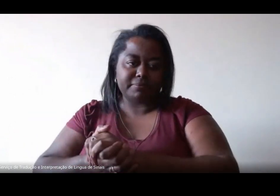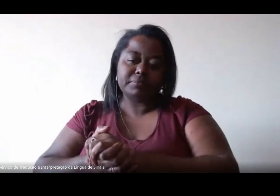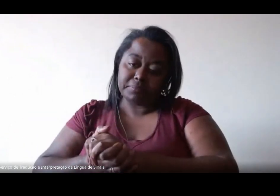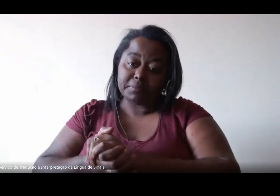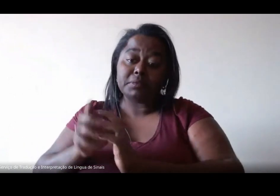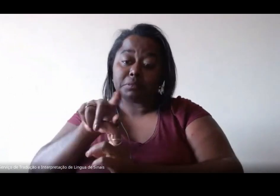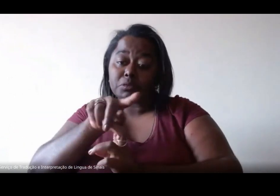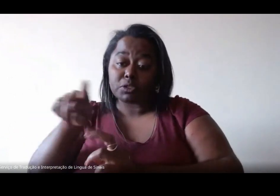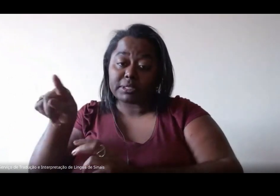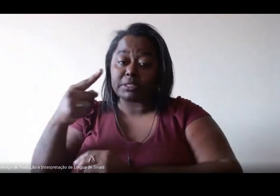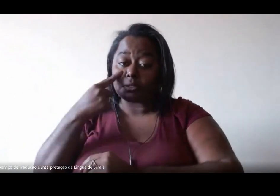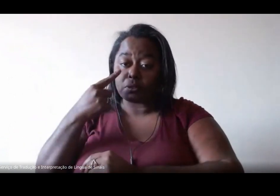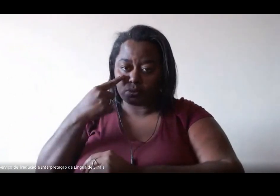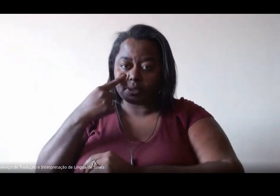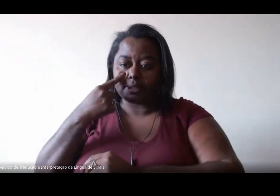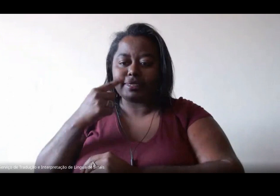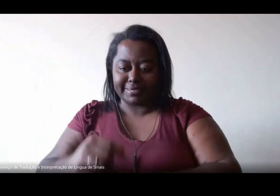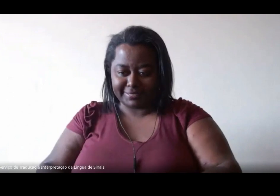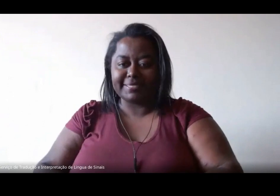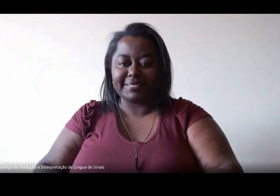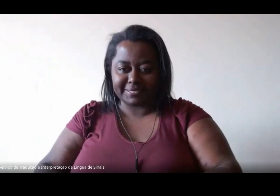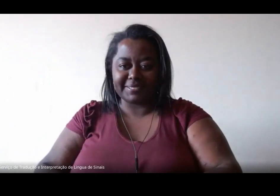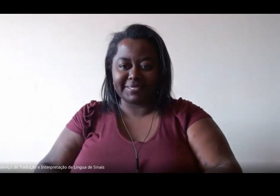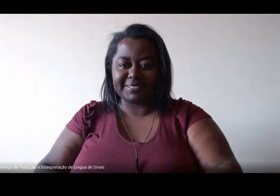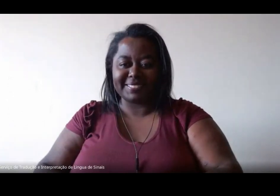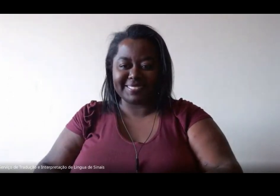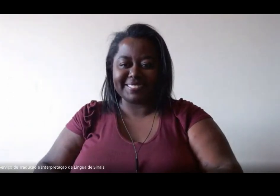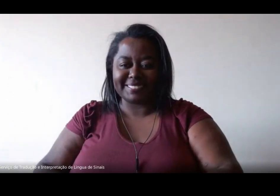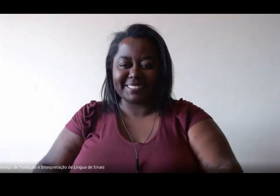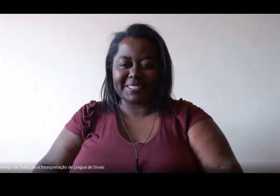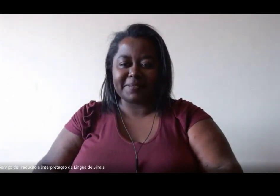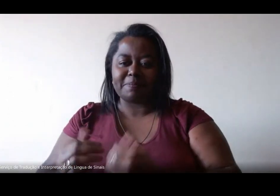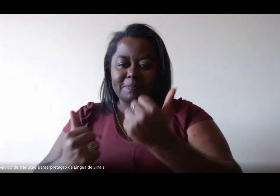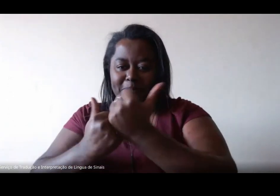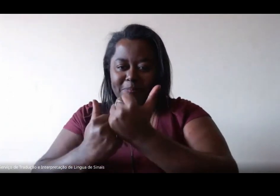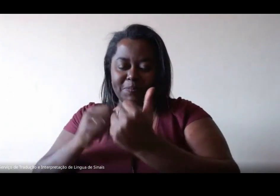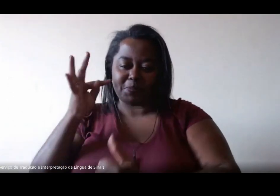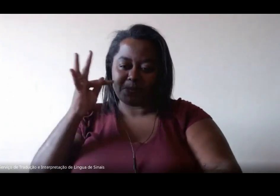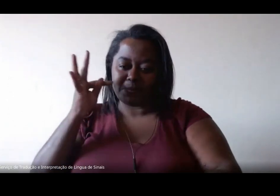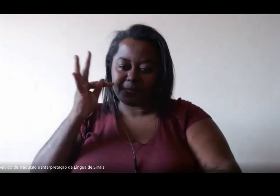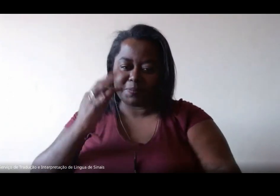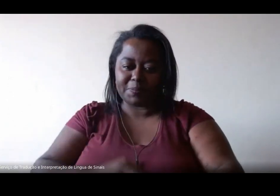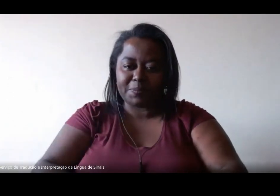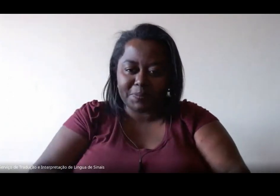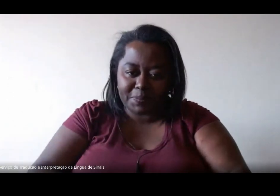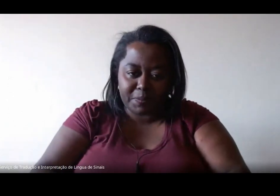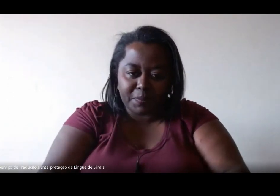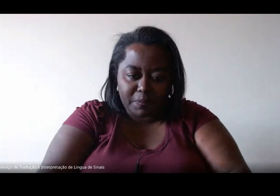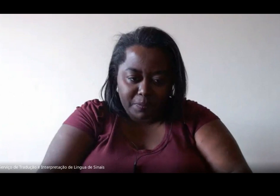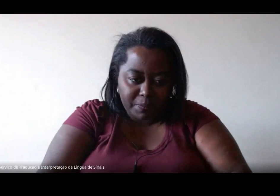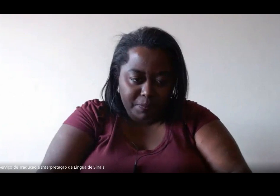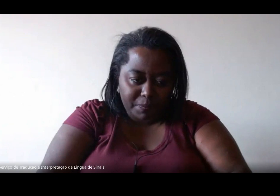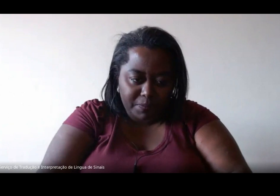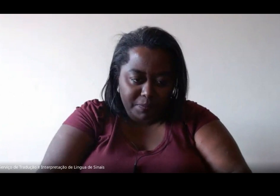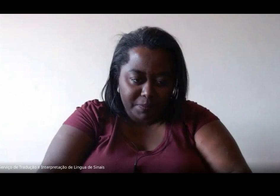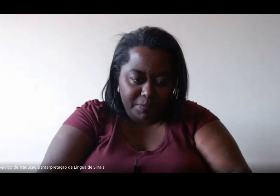Então, vocês vão ver que o que eu estou falando agora vai se relacionar com o que eu vou falar no fim da minha